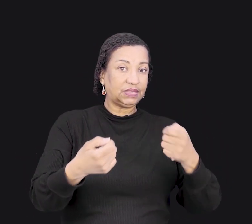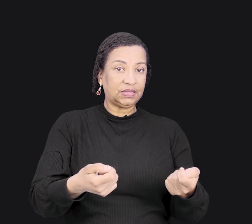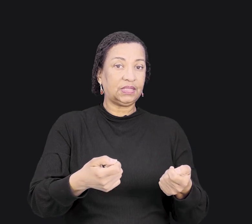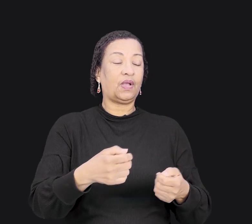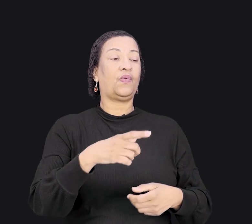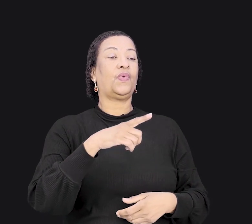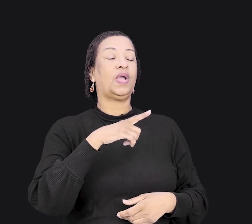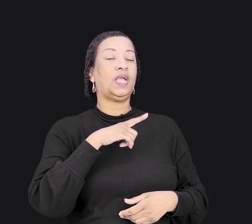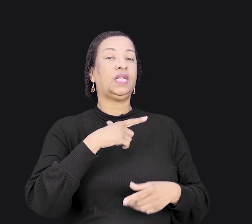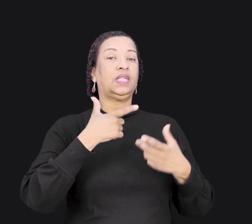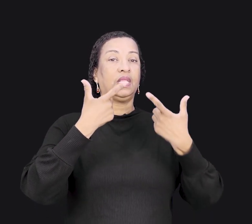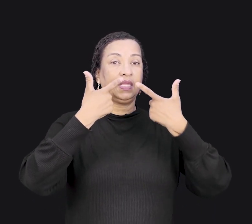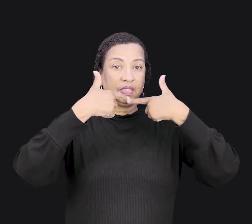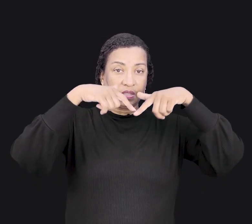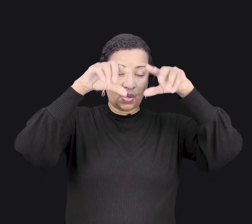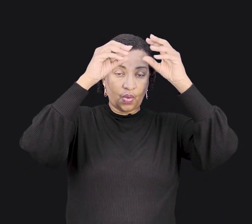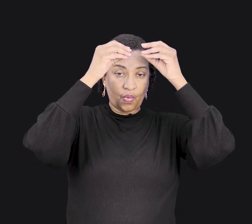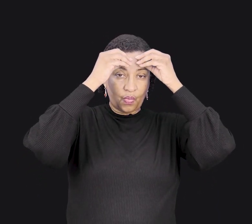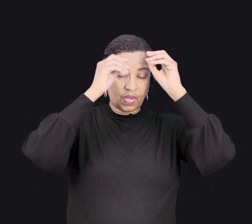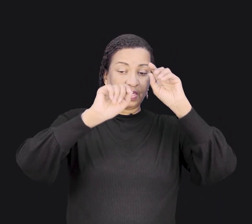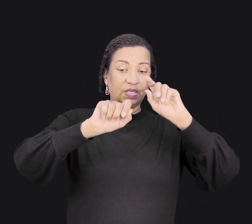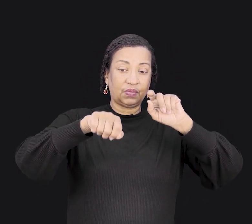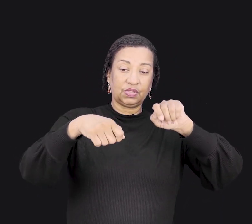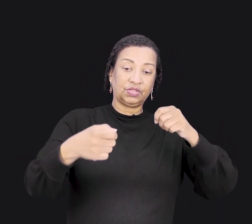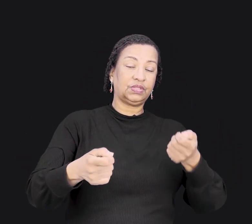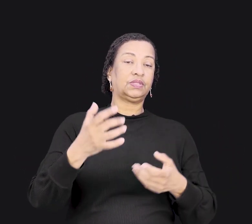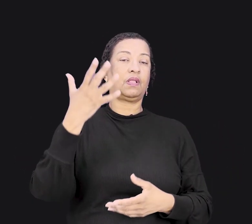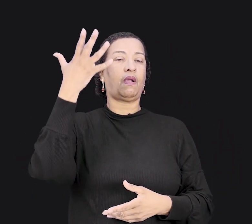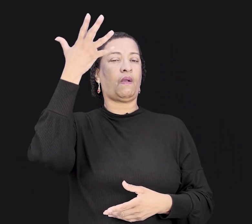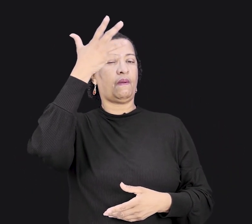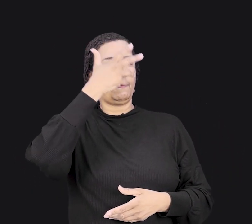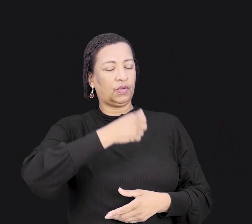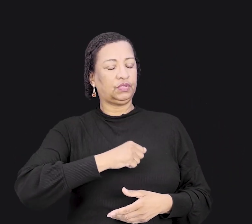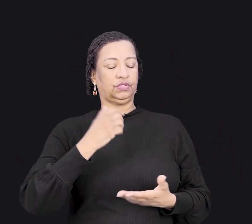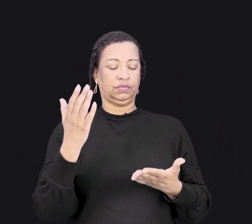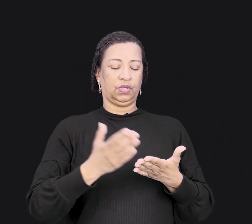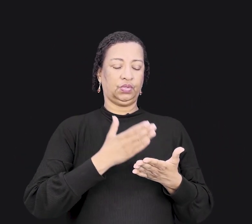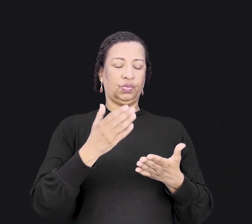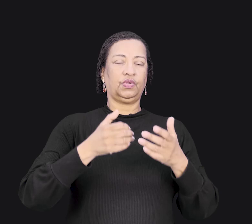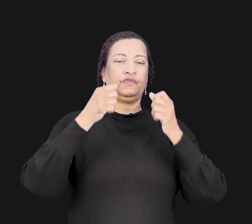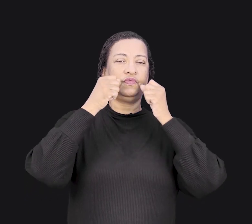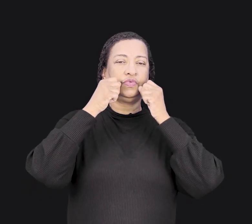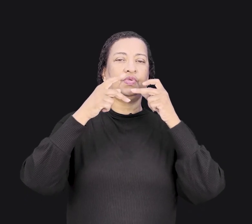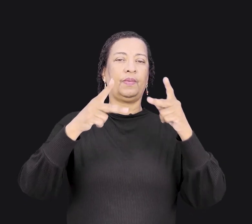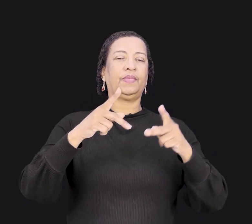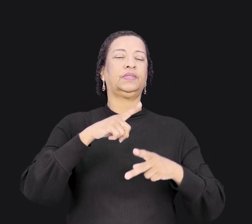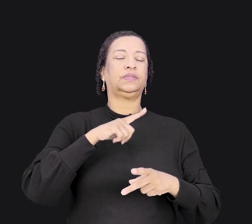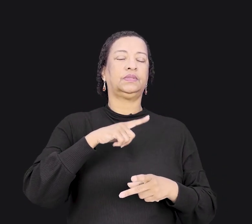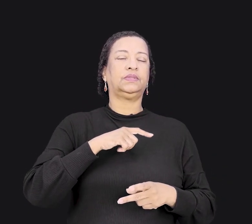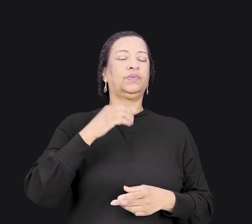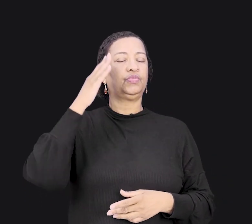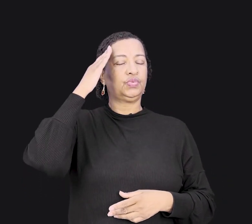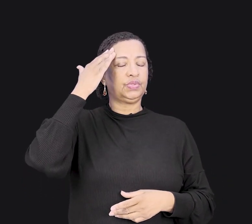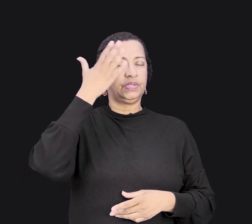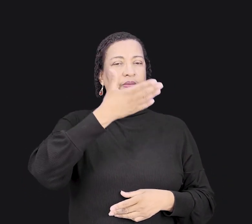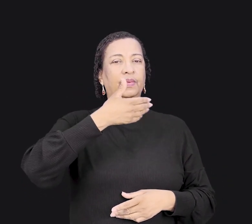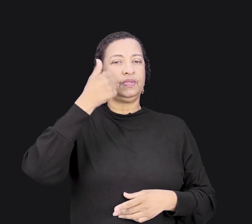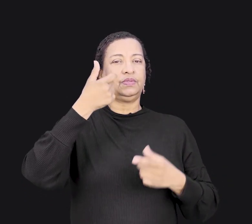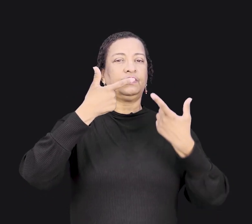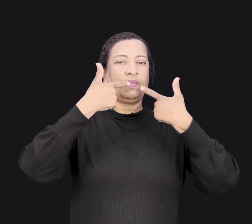uma linguagem de sinais muito bonita. E no livro do Apocalipse temos uma compreensão melhor dessa linguagem. João